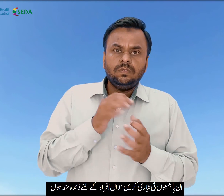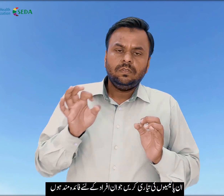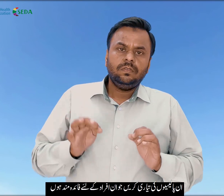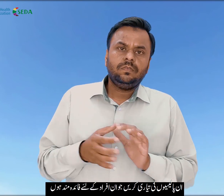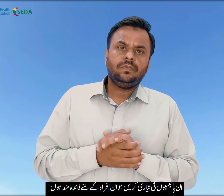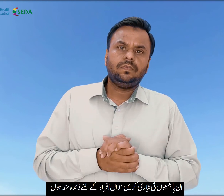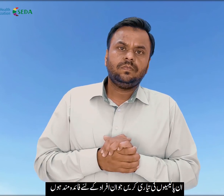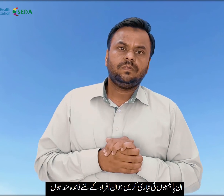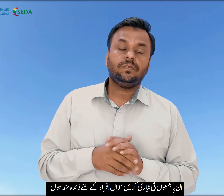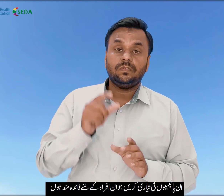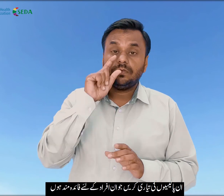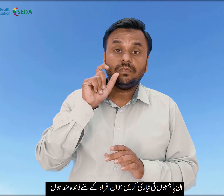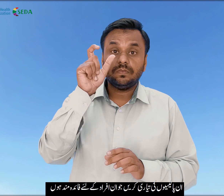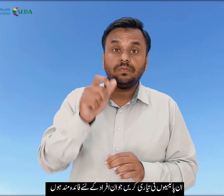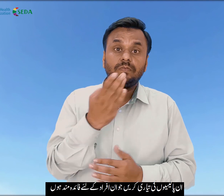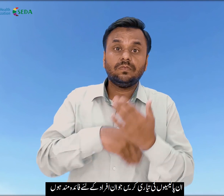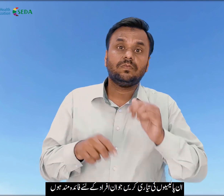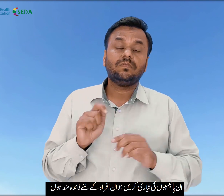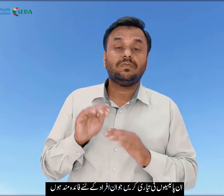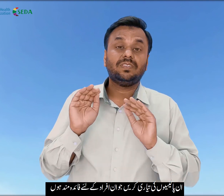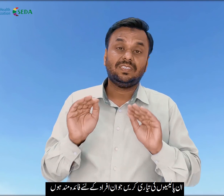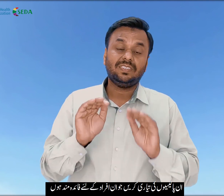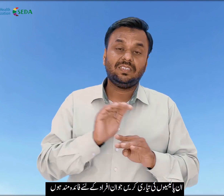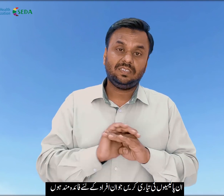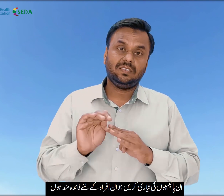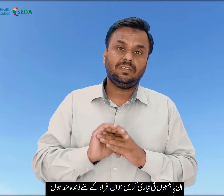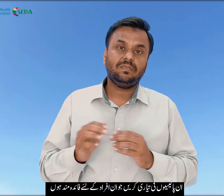کریں جو ان افراد کے لیے فائدہ مند ہوں۔